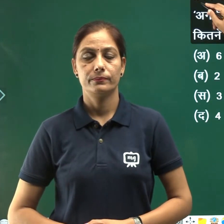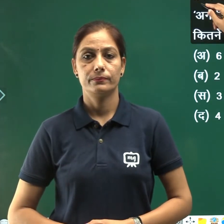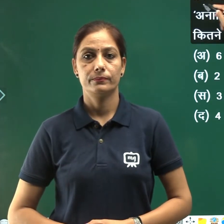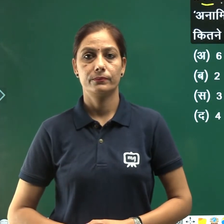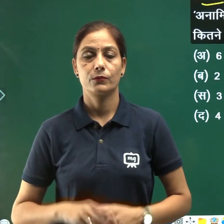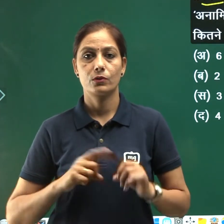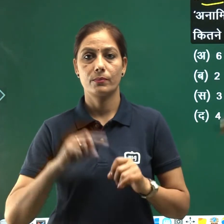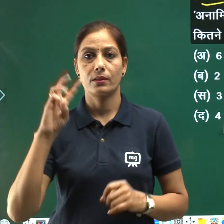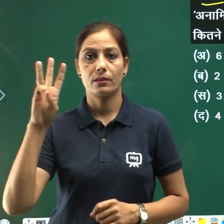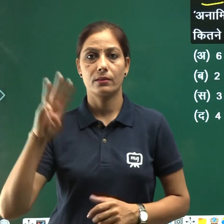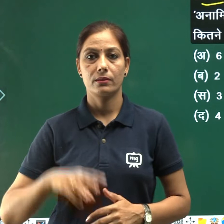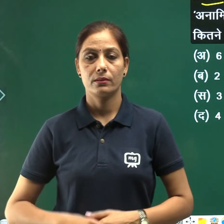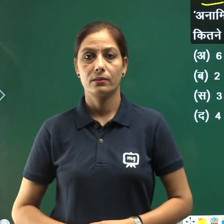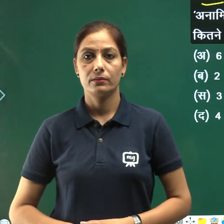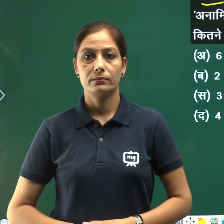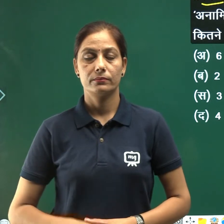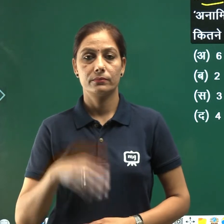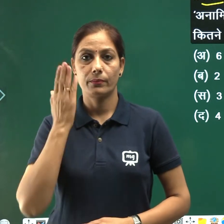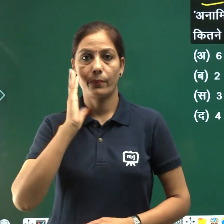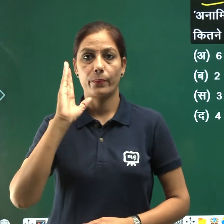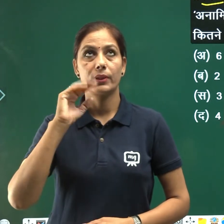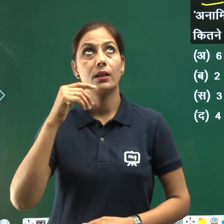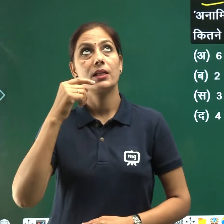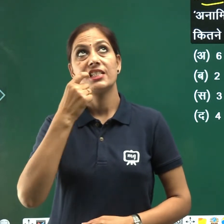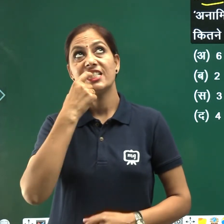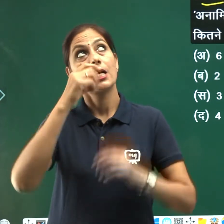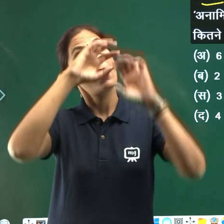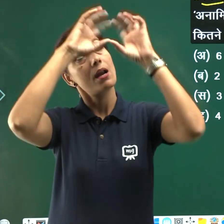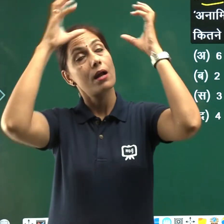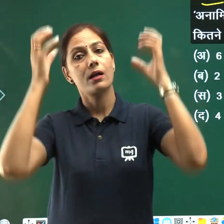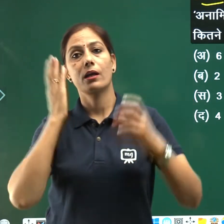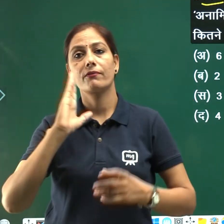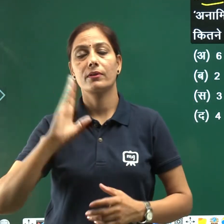प्रश्न 3, बादल राग कविता